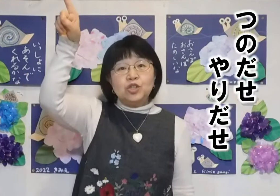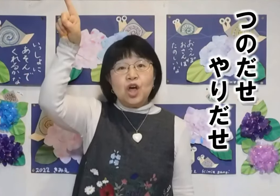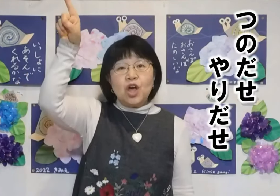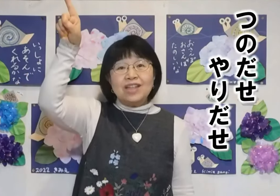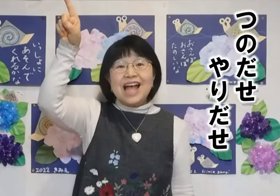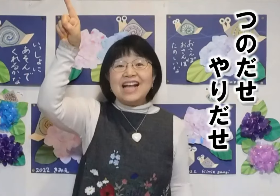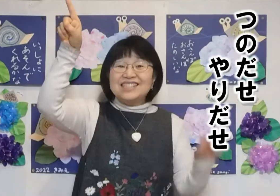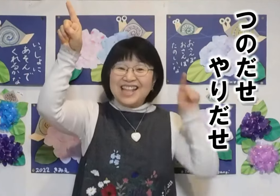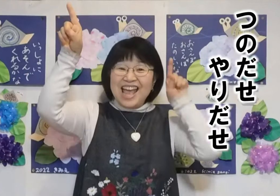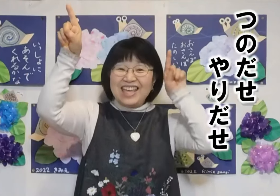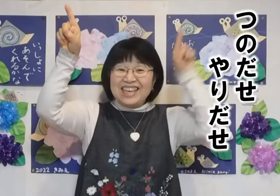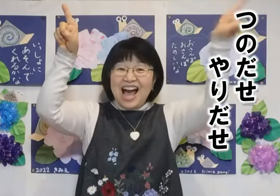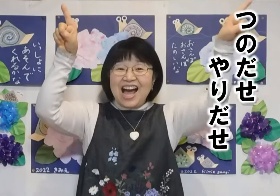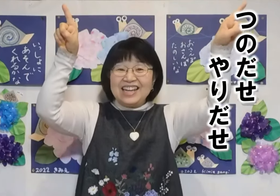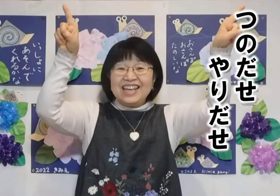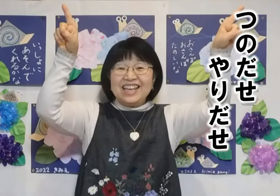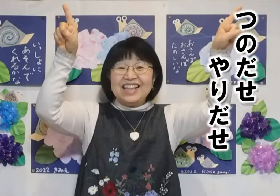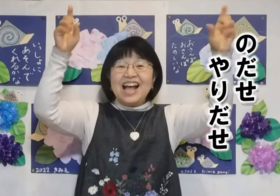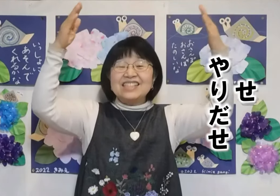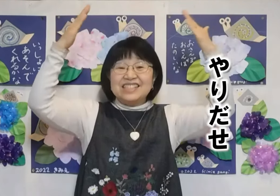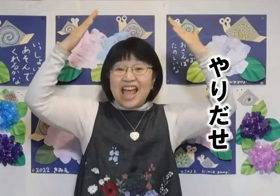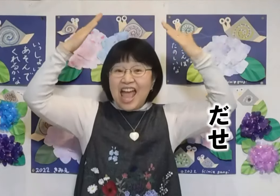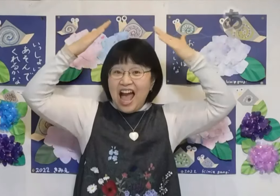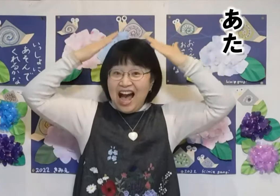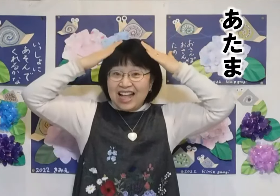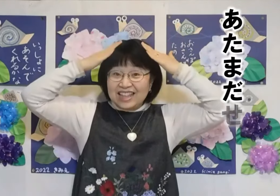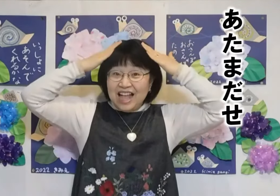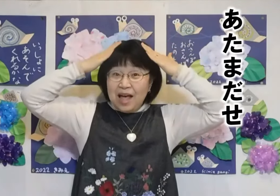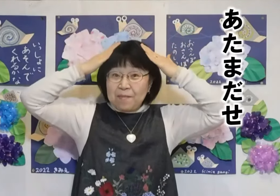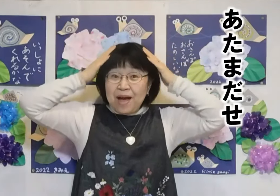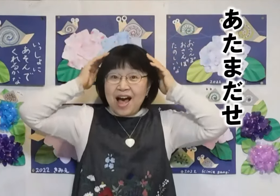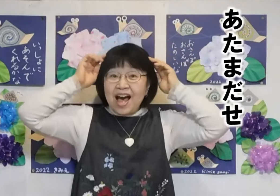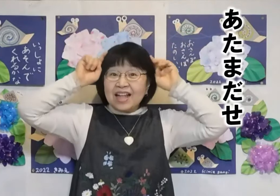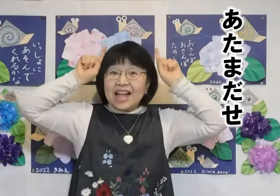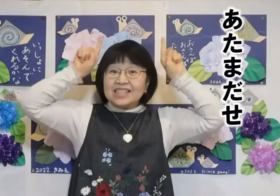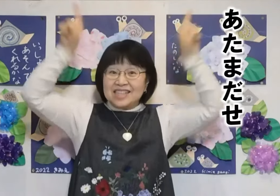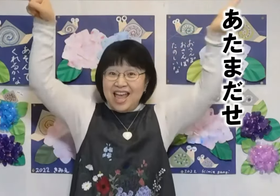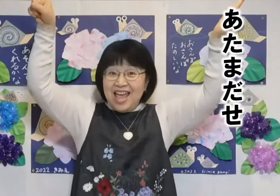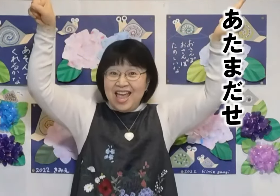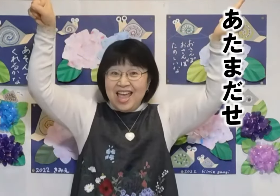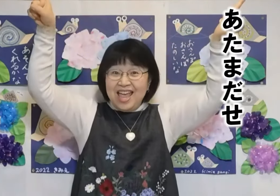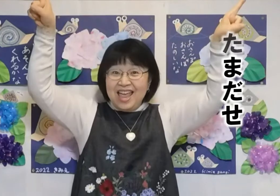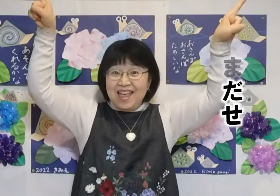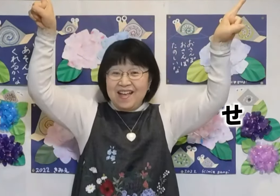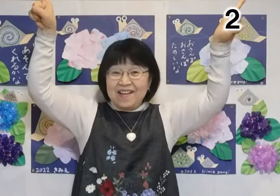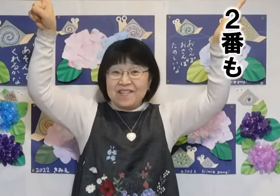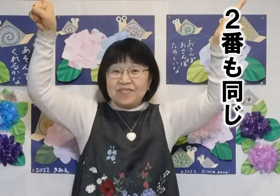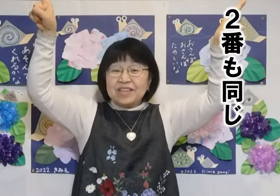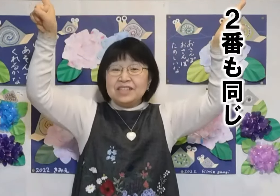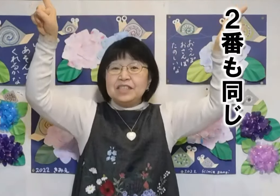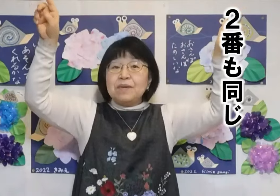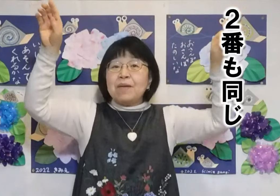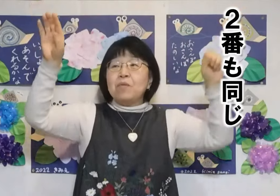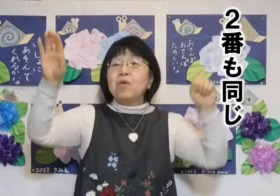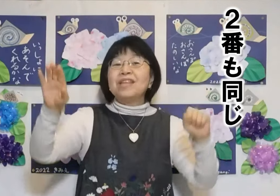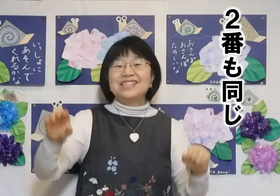角出せ槍出せ頭出せ。2番も同じです